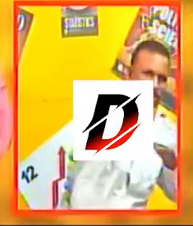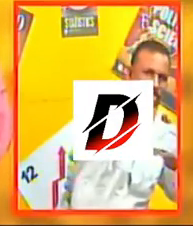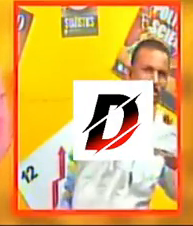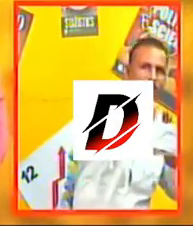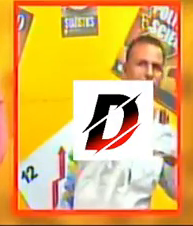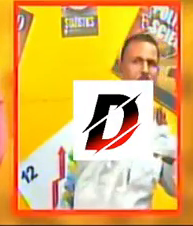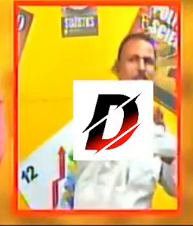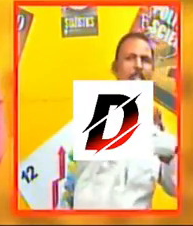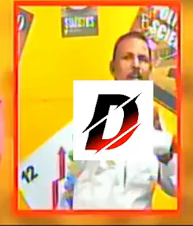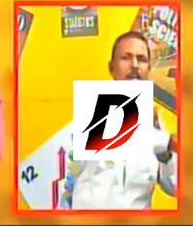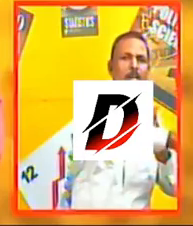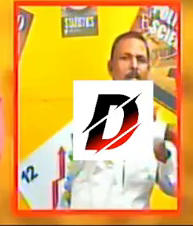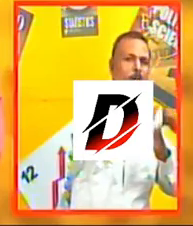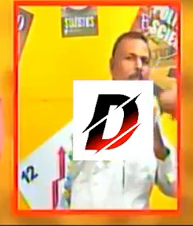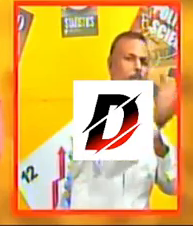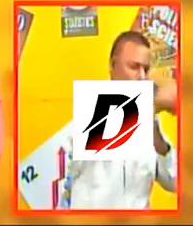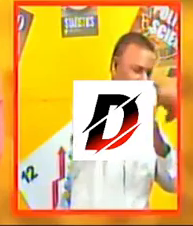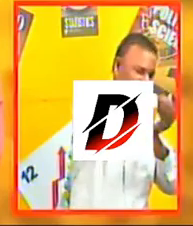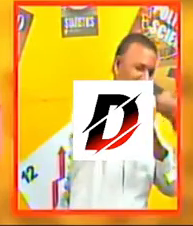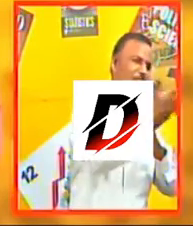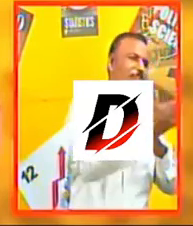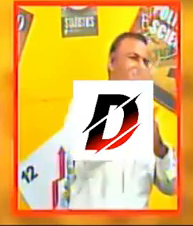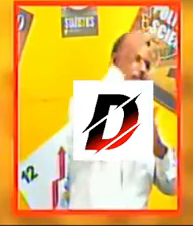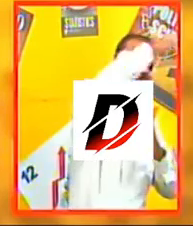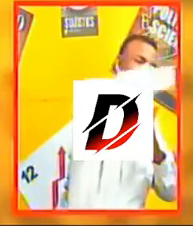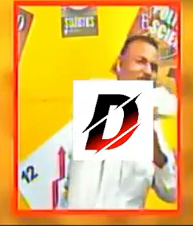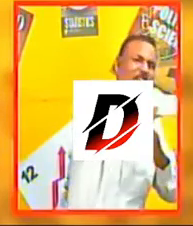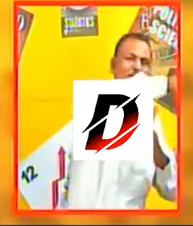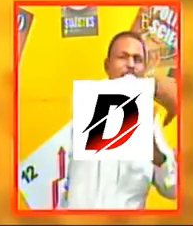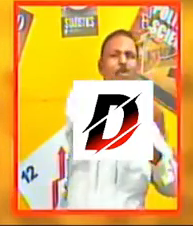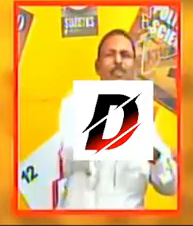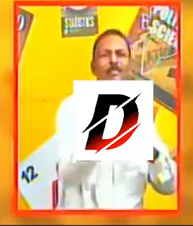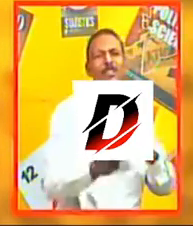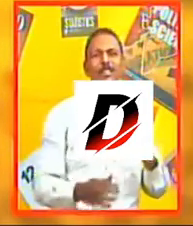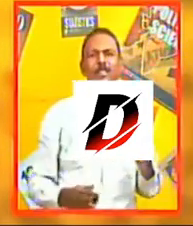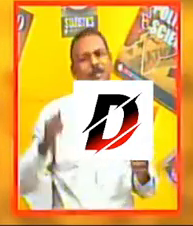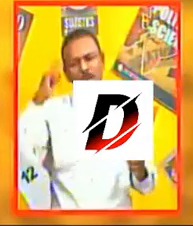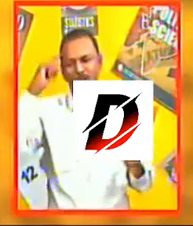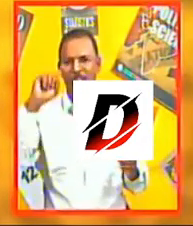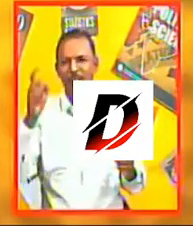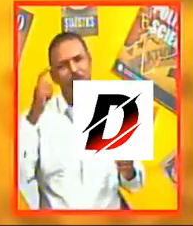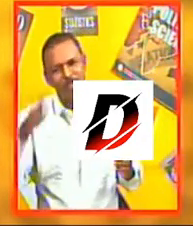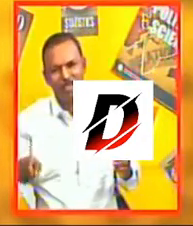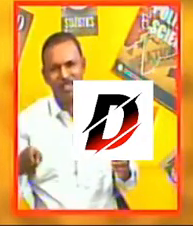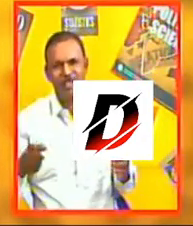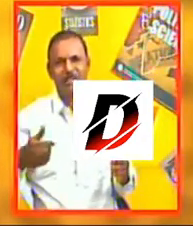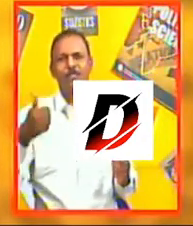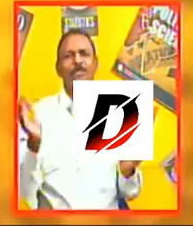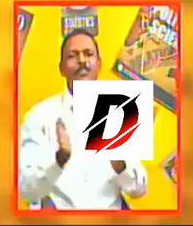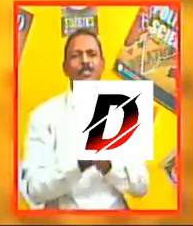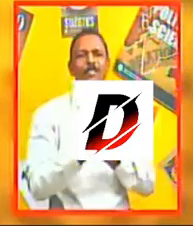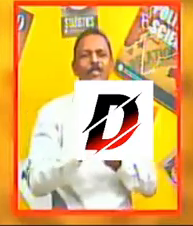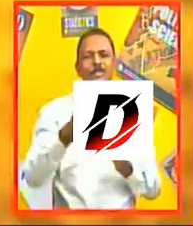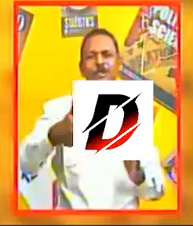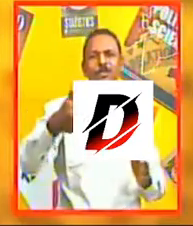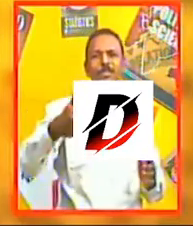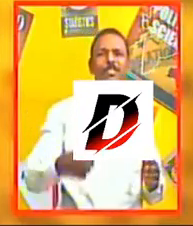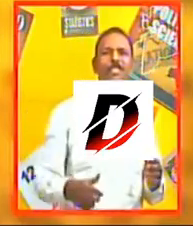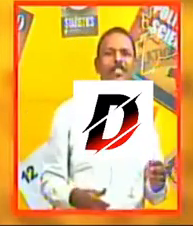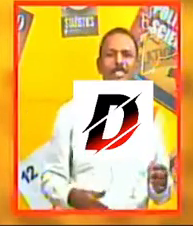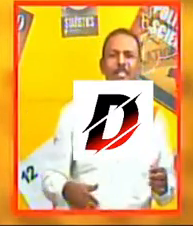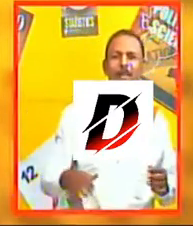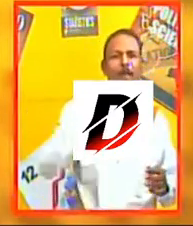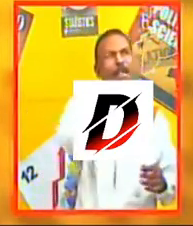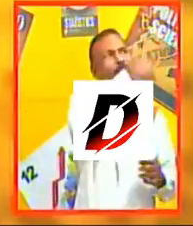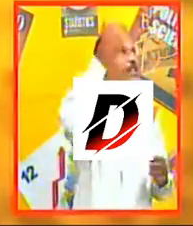சரிவு பகுதியில் கீழே இறங்குகின்ற பொழுது அது காற்று மோதா பக்கம். இப்போ நான் என்ன சொல்ல வரேன்னு உங்களுக்கு புரியுதுங்களா? வெரி குட், வெரி